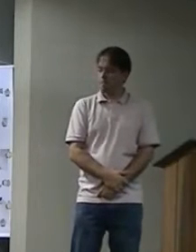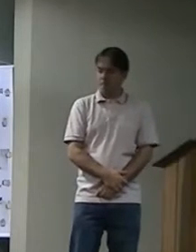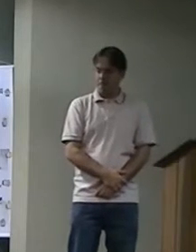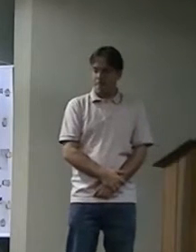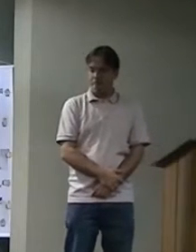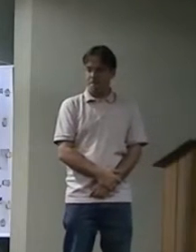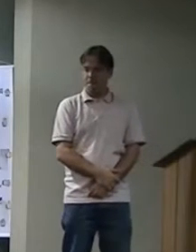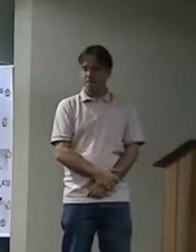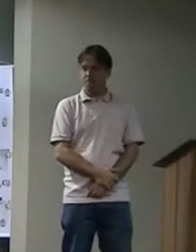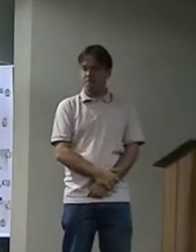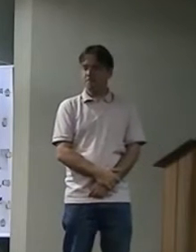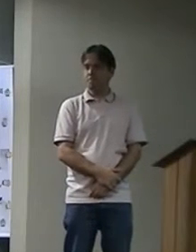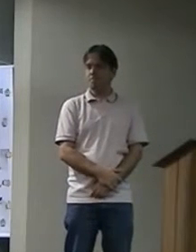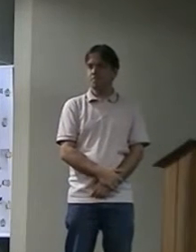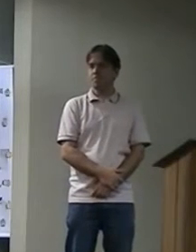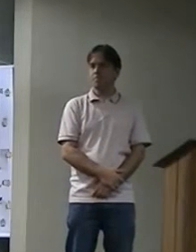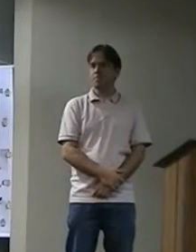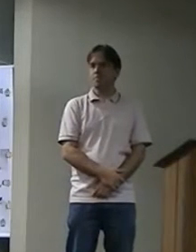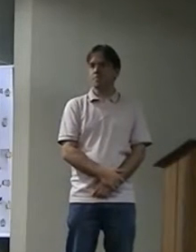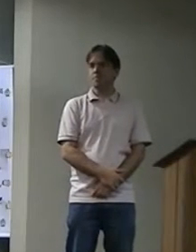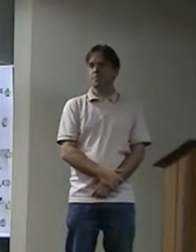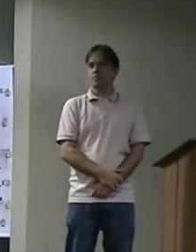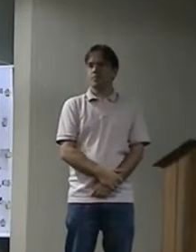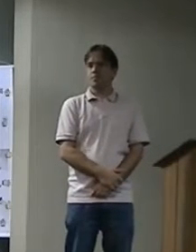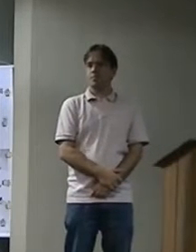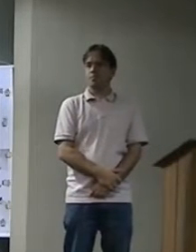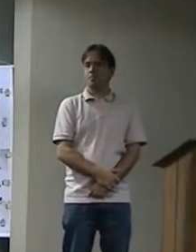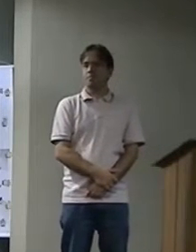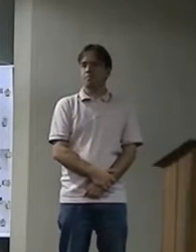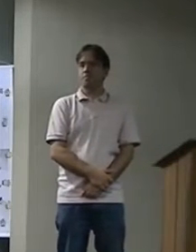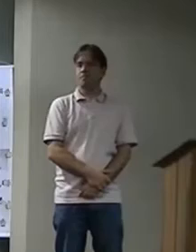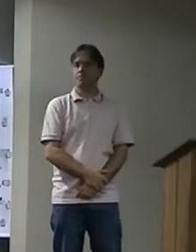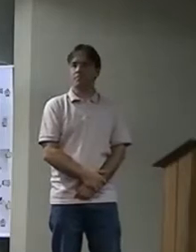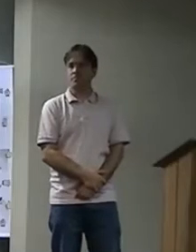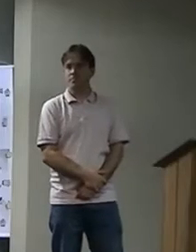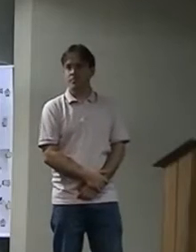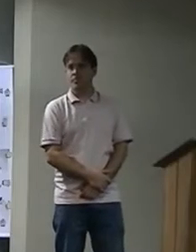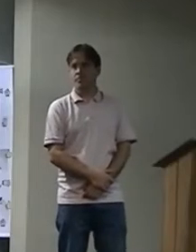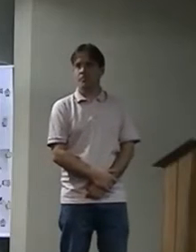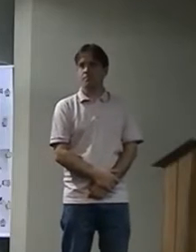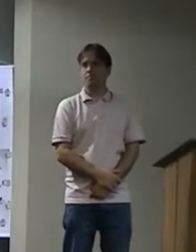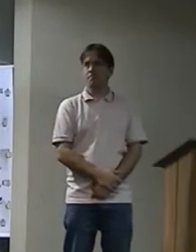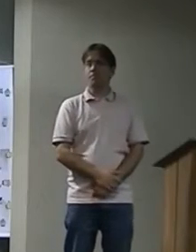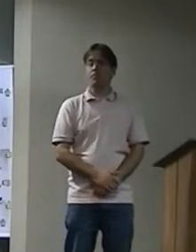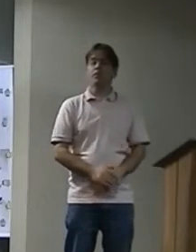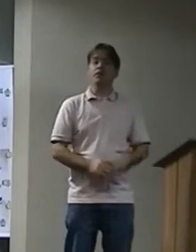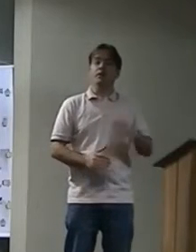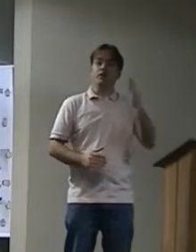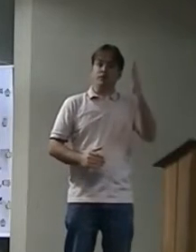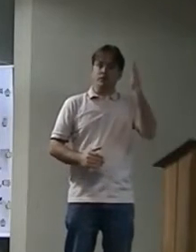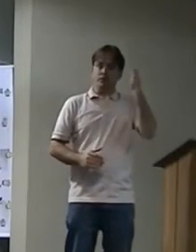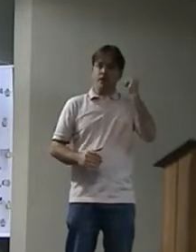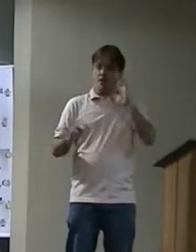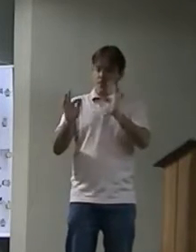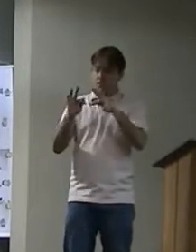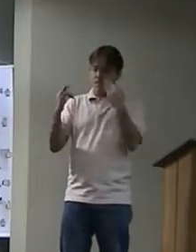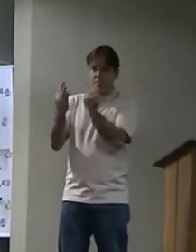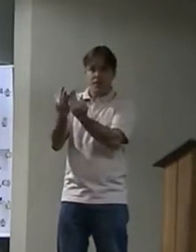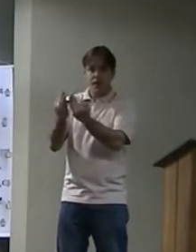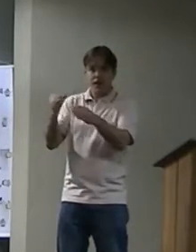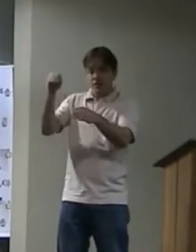em sua intimidade, talvez não em sua profundidade, porque realmente os pais têm um diferencial, né, no tocante ao